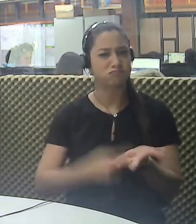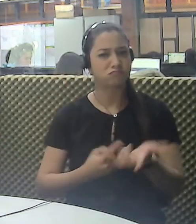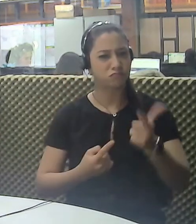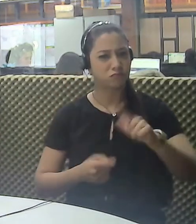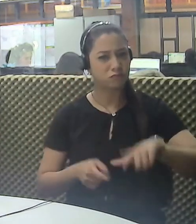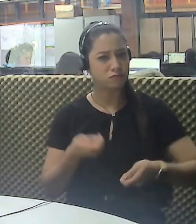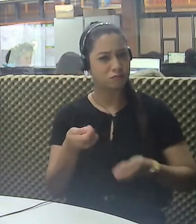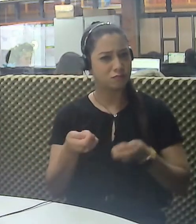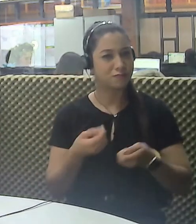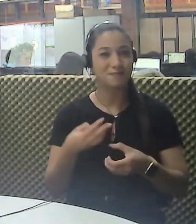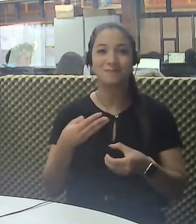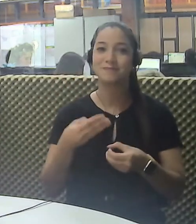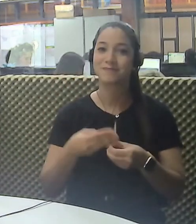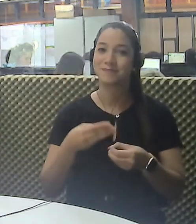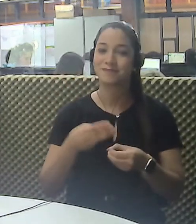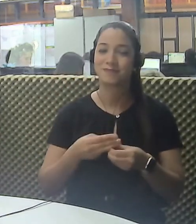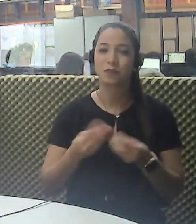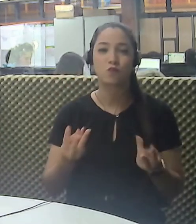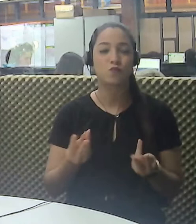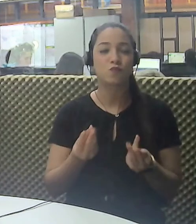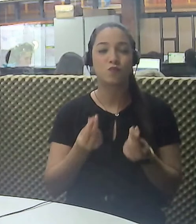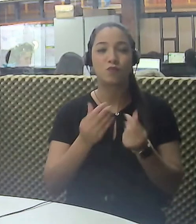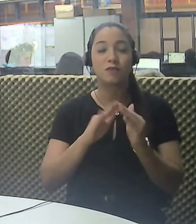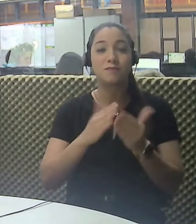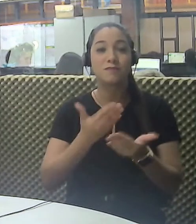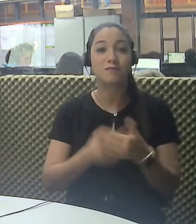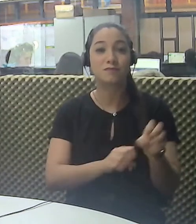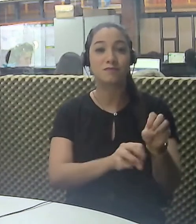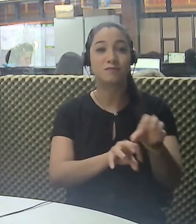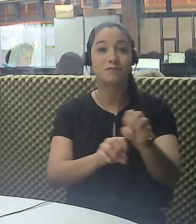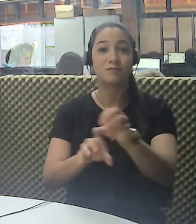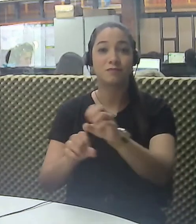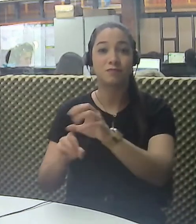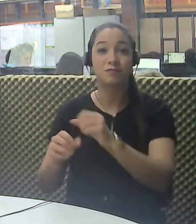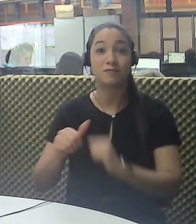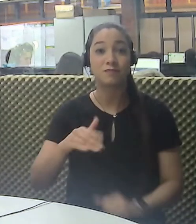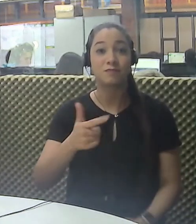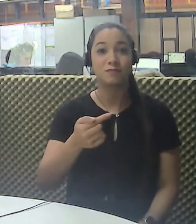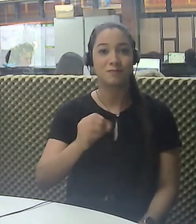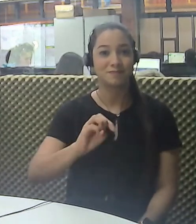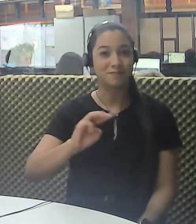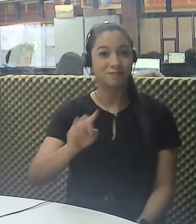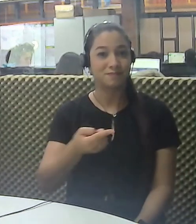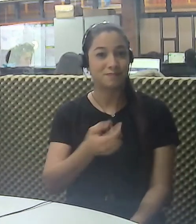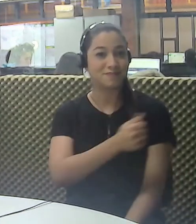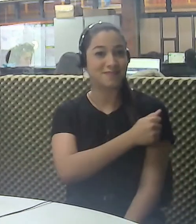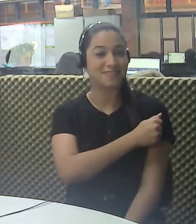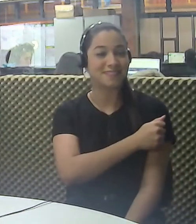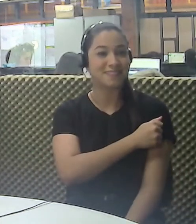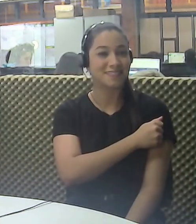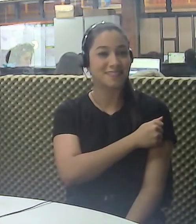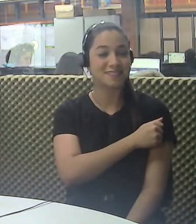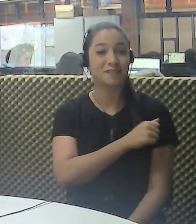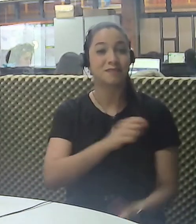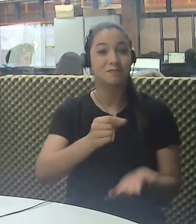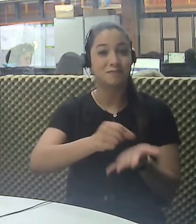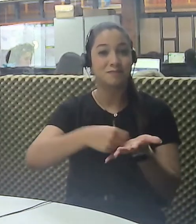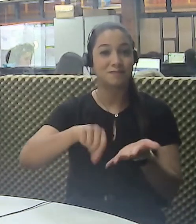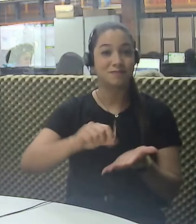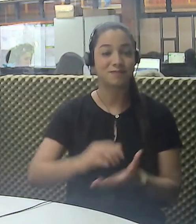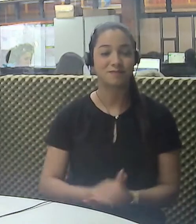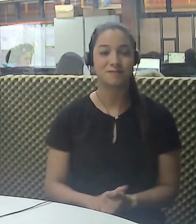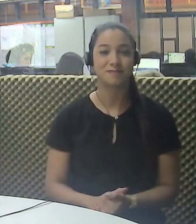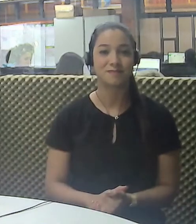da administração municipal com a qualidade do ensino que é oferecido aos mais de 70 mil estudantes que estão